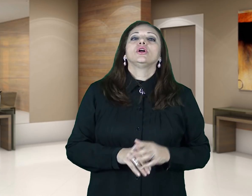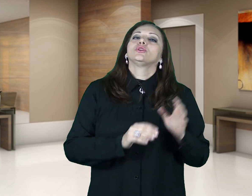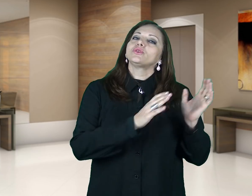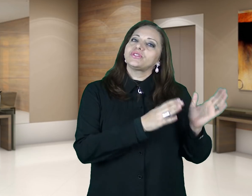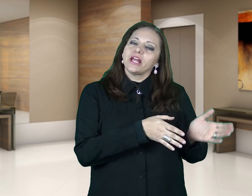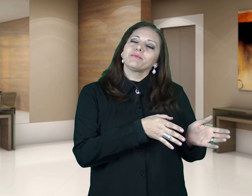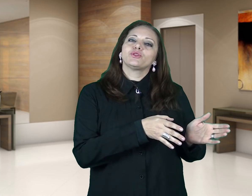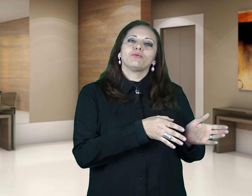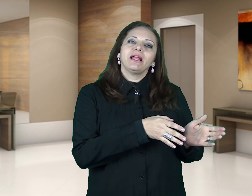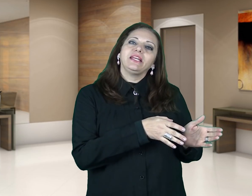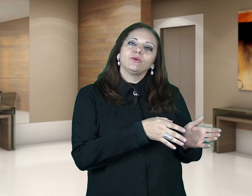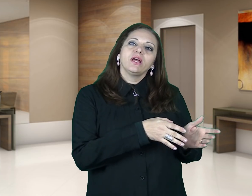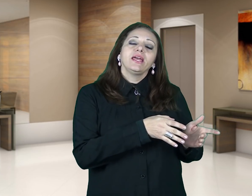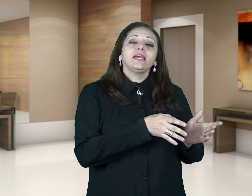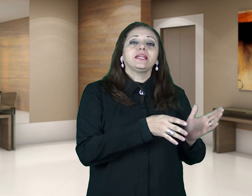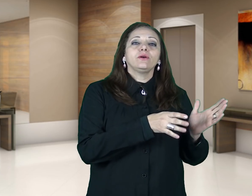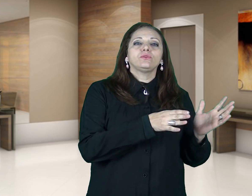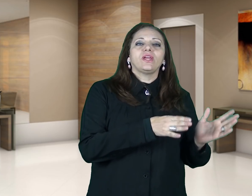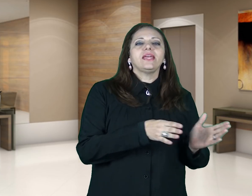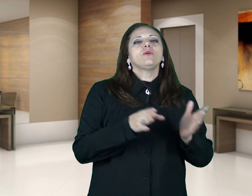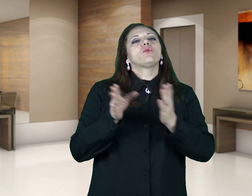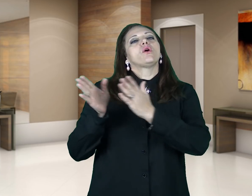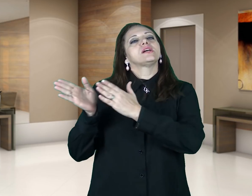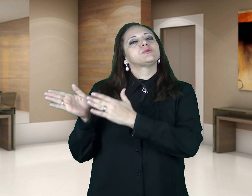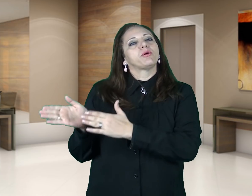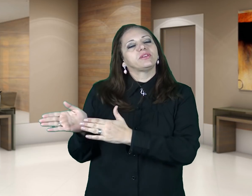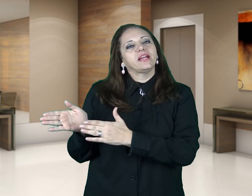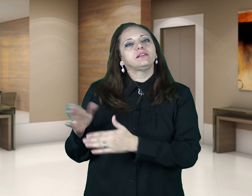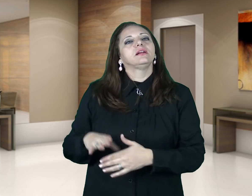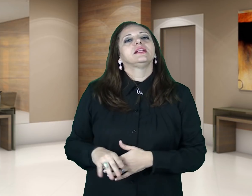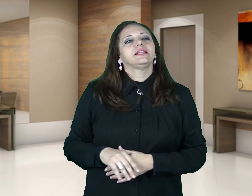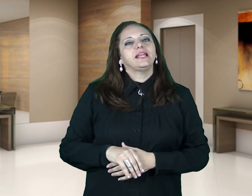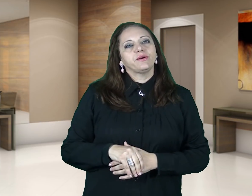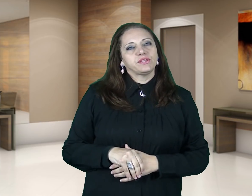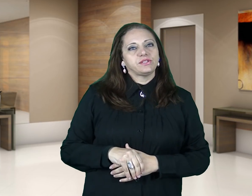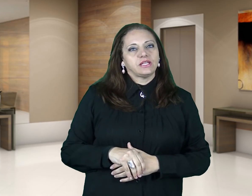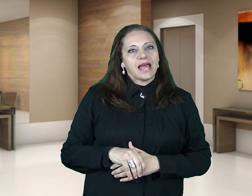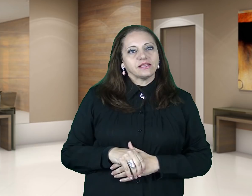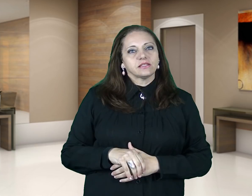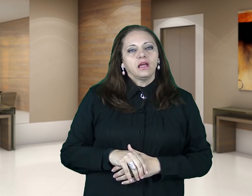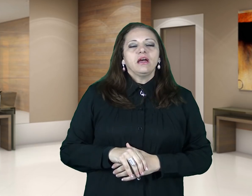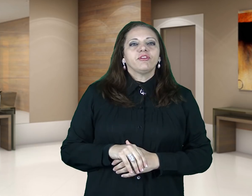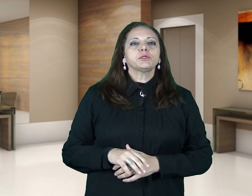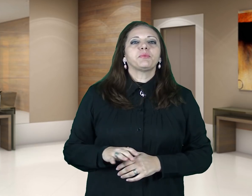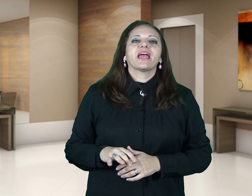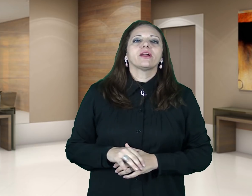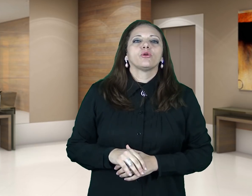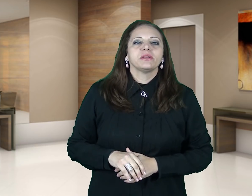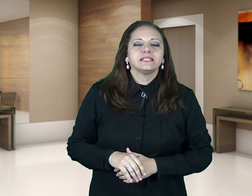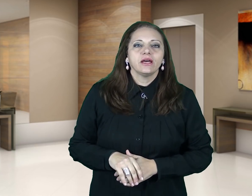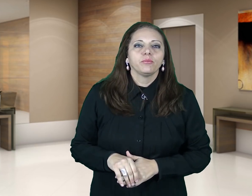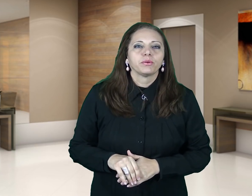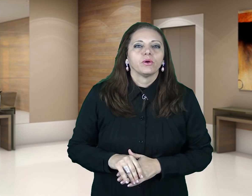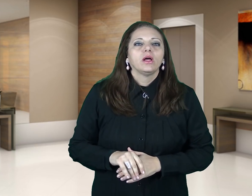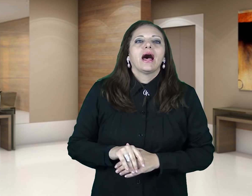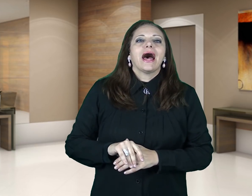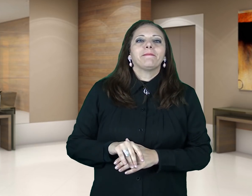soletração dos termos de uma língua em que não tenha o correspondente na língua de sinais. Vamos pegar como exemplo